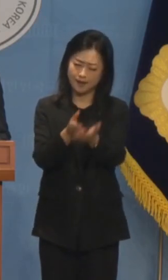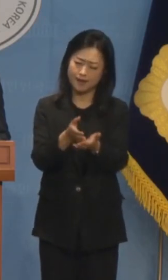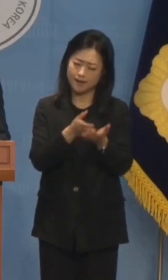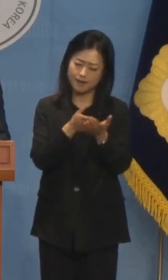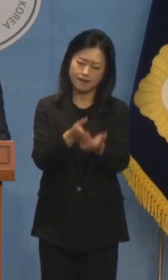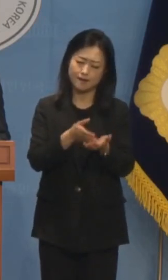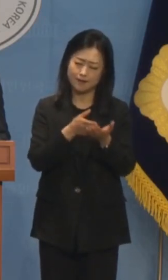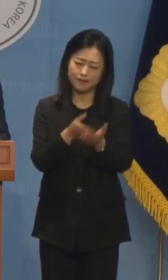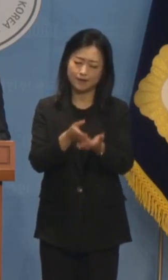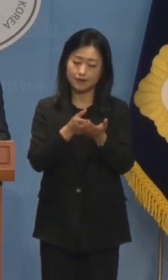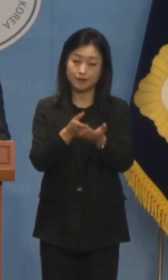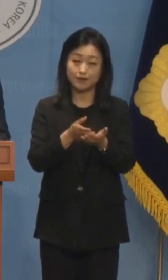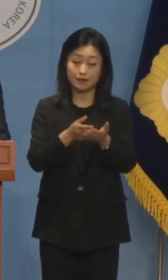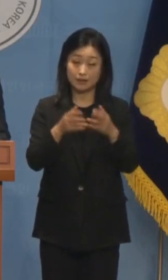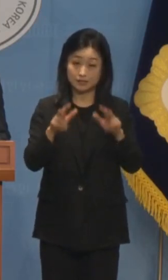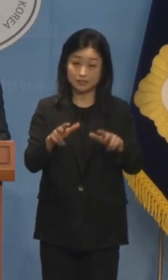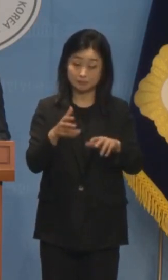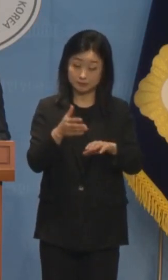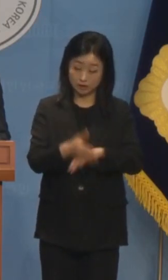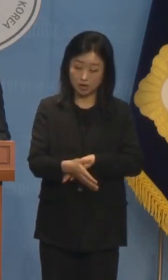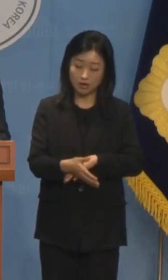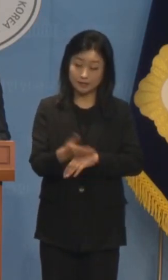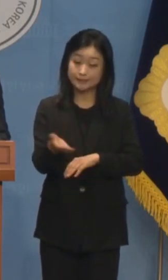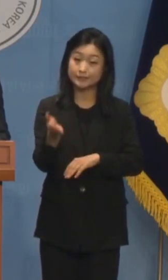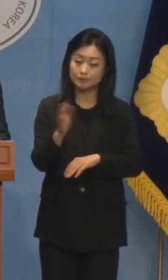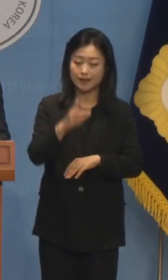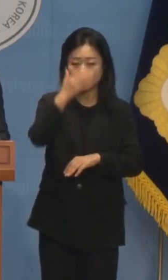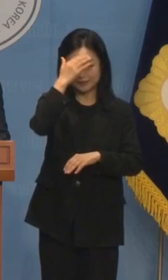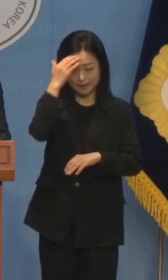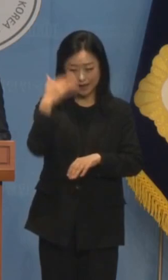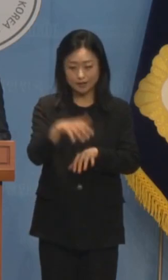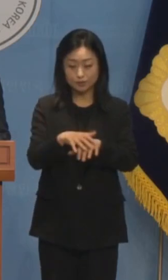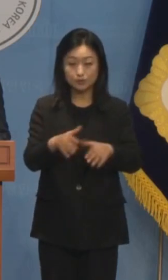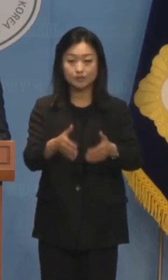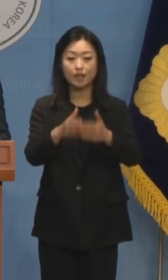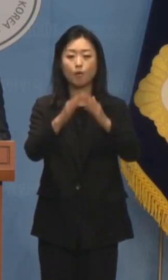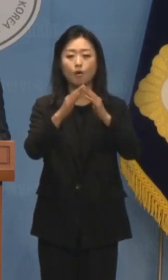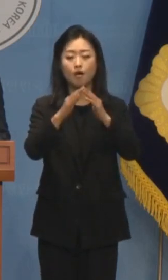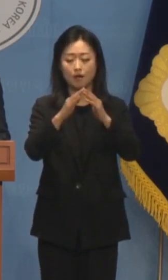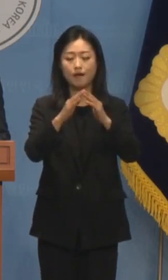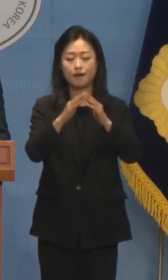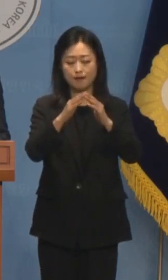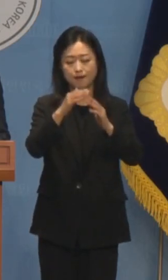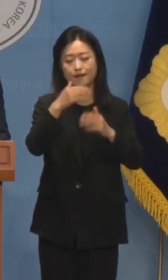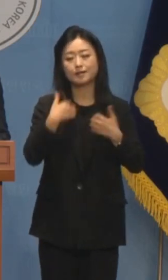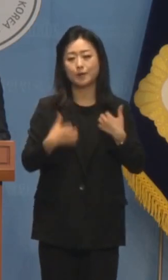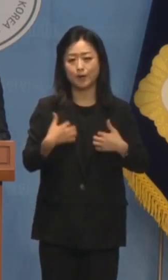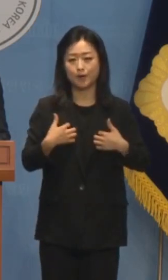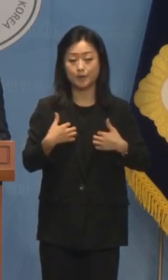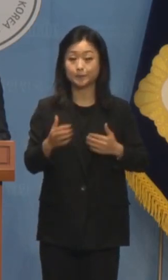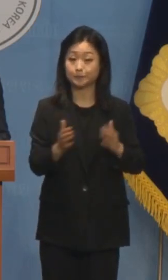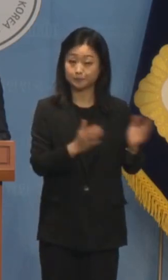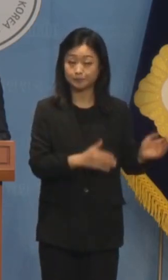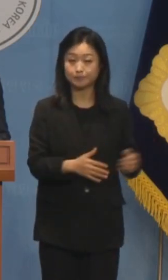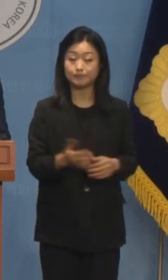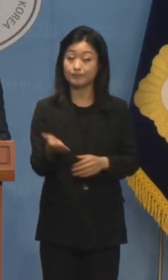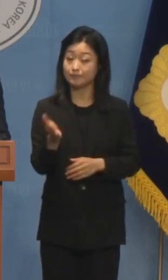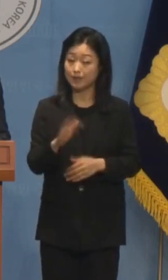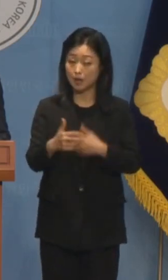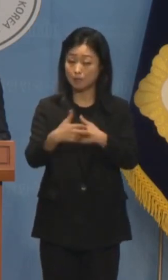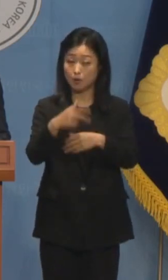협의체 구성이 늦었지만 시작되어 다행스럽게 생각합니다. 하지만 의료대란 사태를